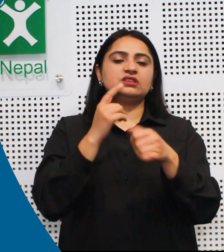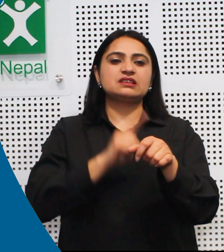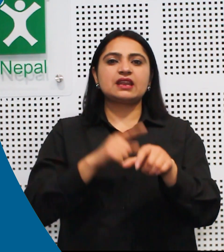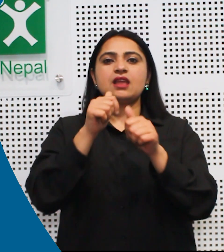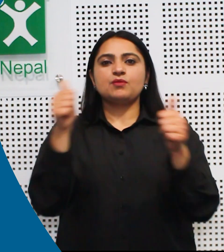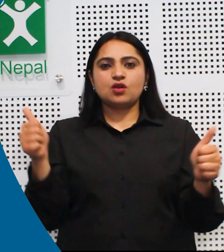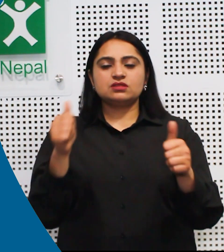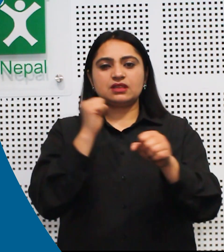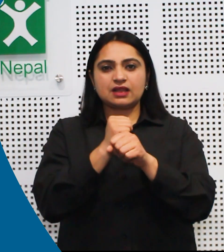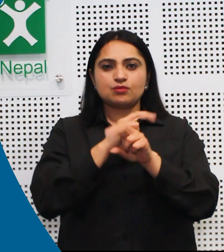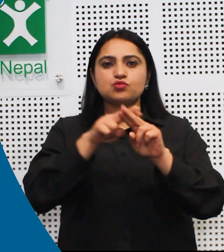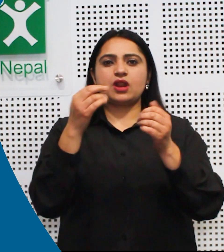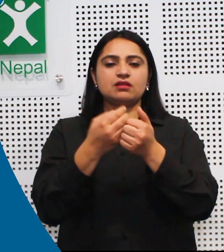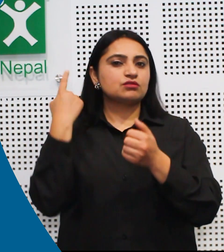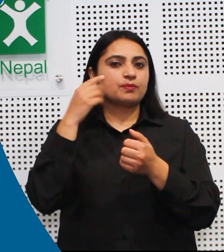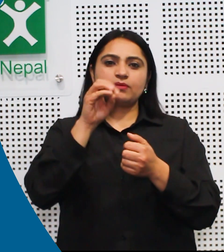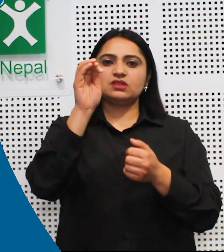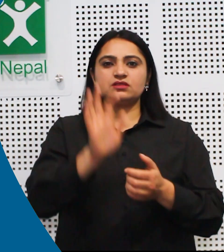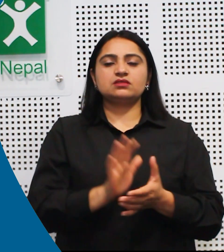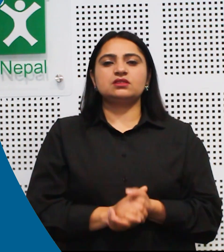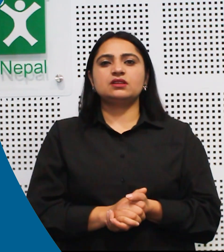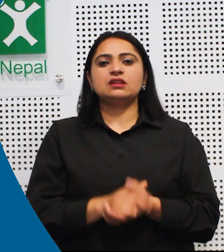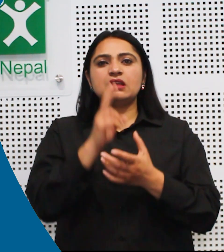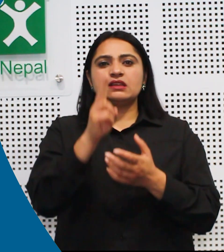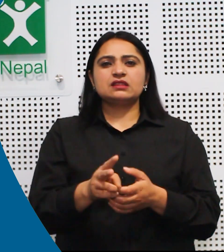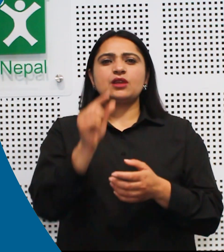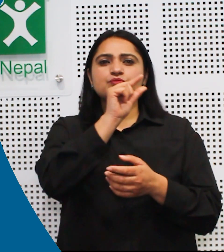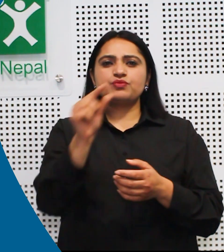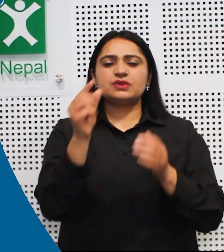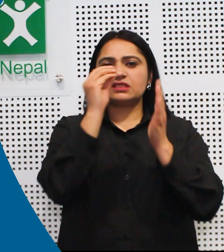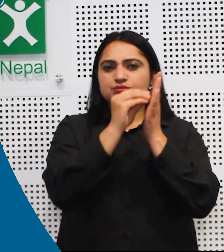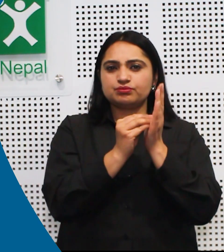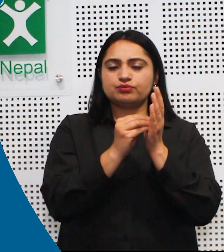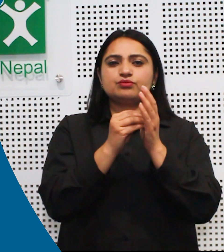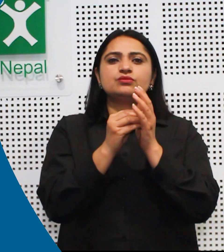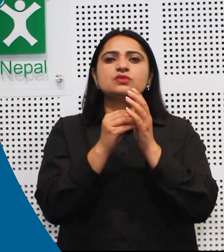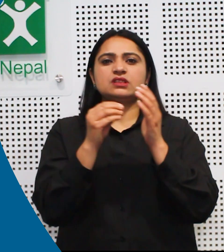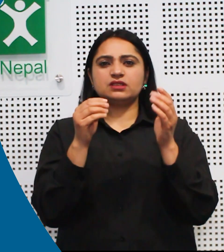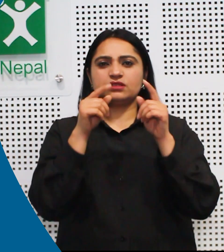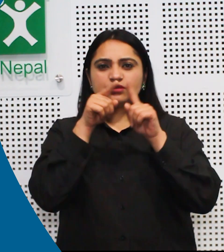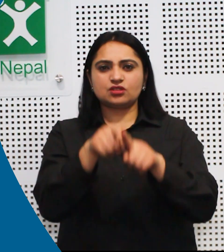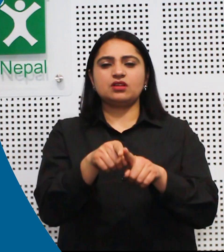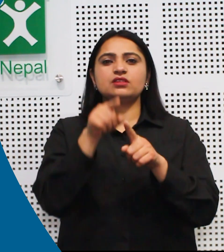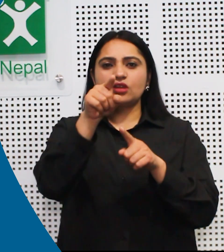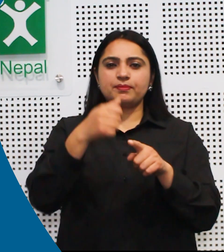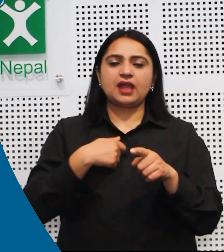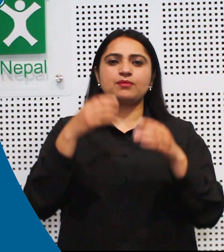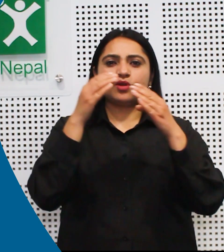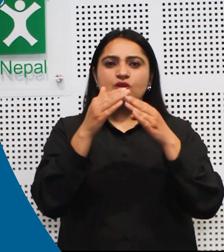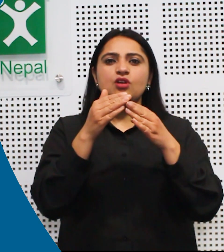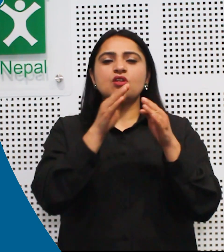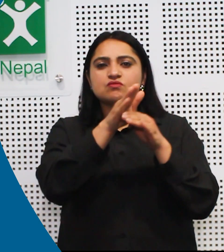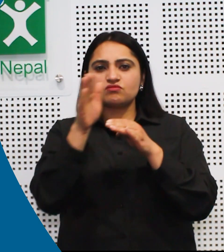समयमा तोकिएको काम सक्न दबाब दिन सक्दछन्। यिनै सार समेटिएका विभिन्न सामग्रीसँगै तपाईँ हाम्रै घर दैलोका